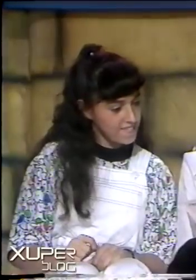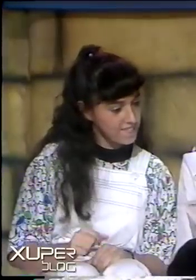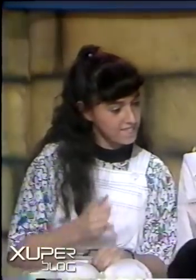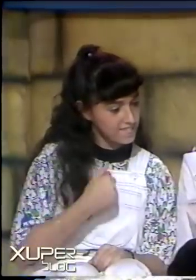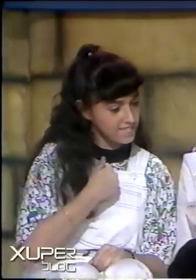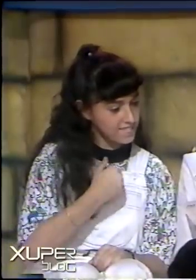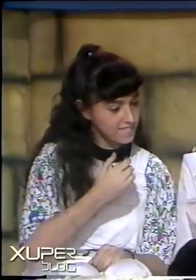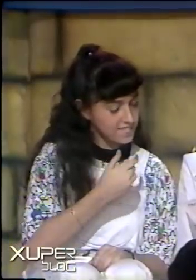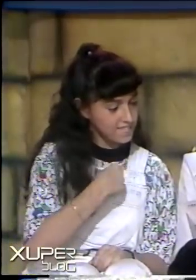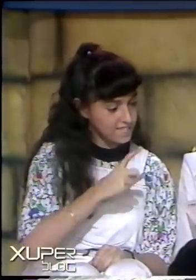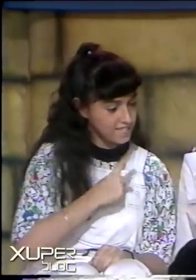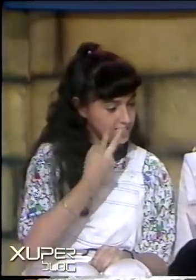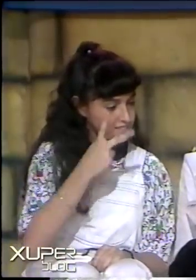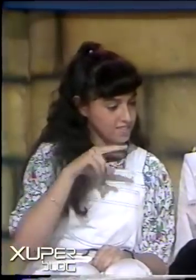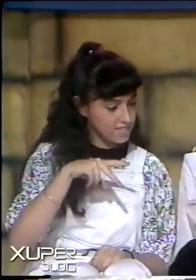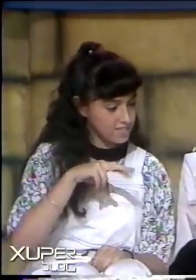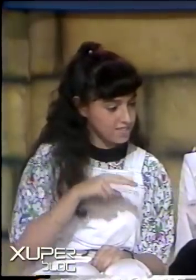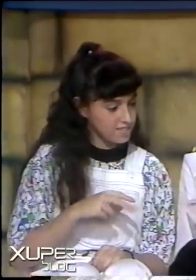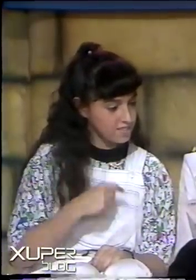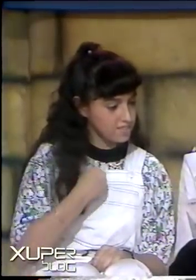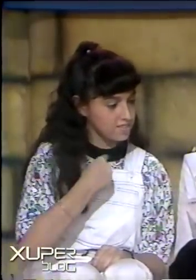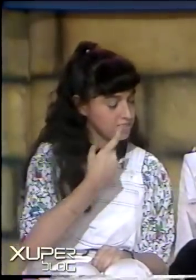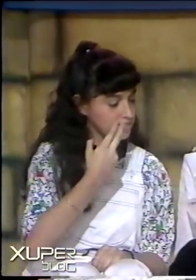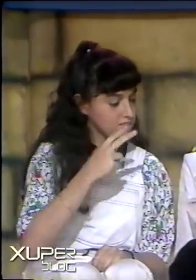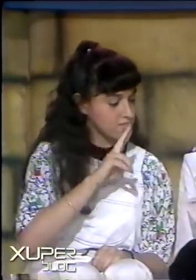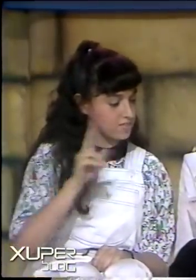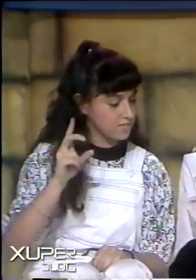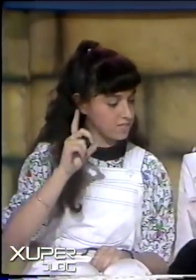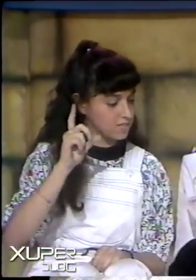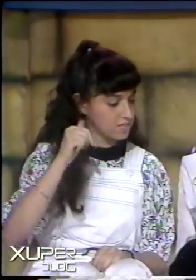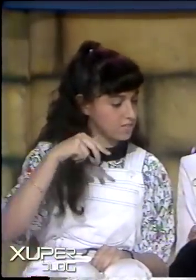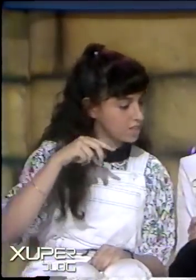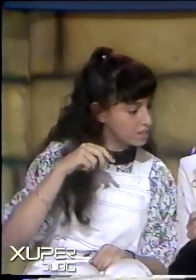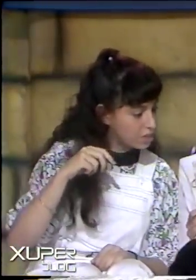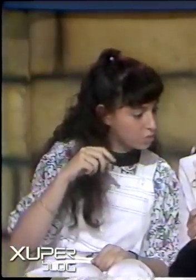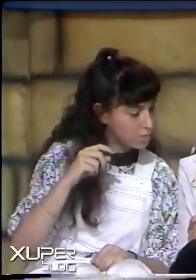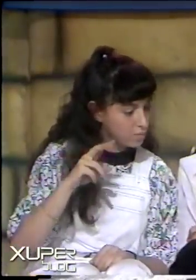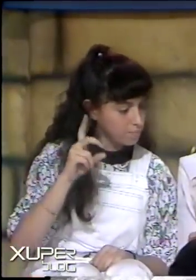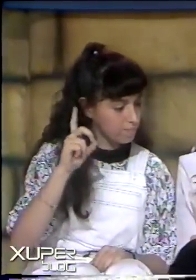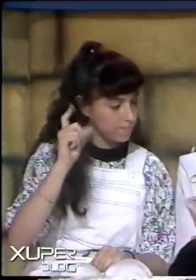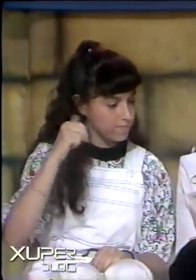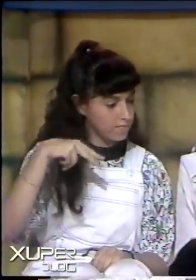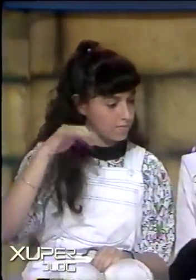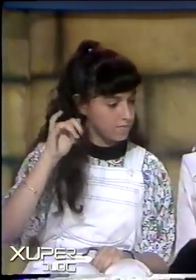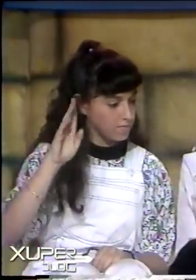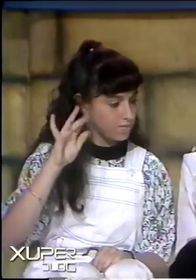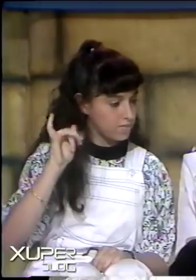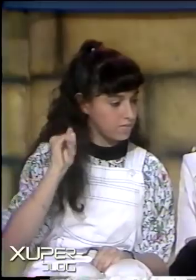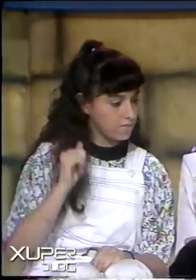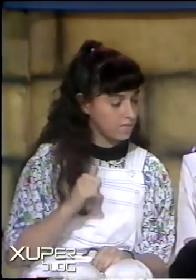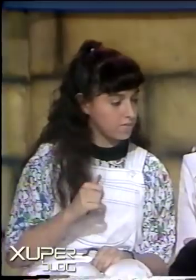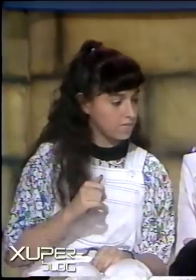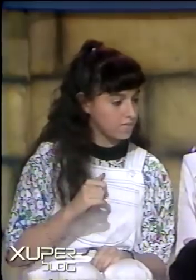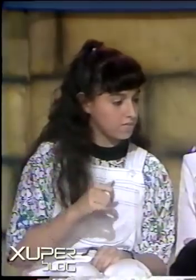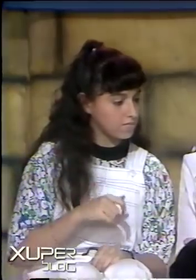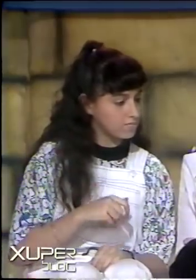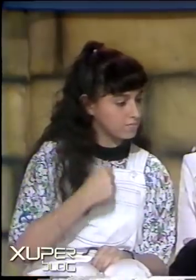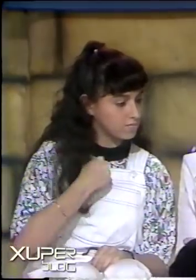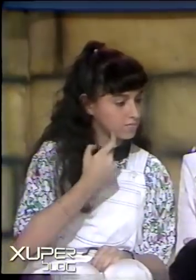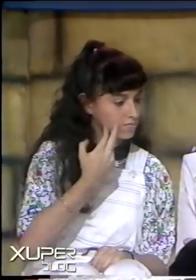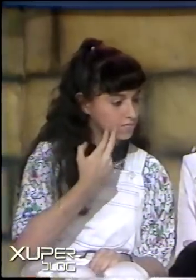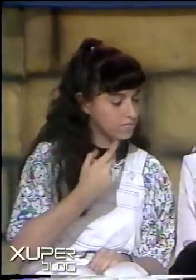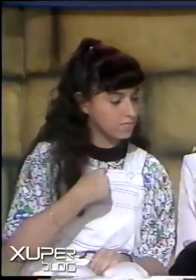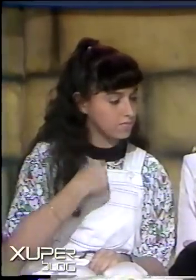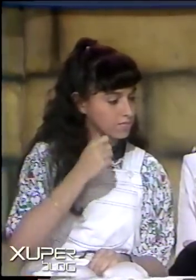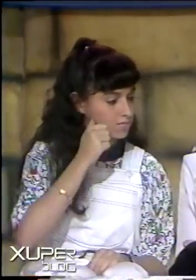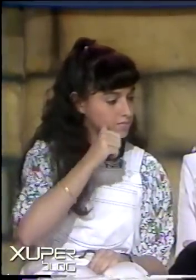Tenho dois irmãos e um se chama Wagner e o outro se chama Danúbia. O Wagner tem 7 anos e a Danúbia